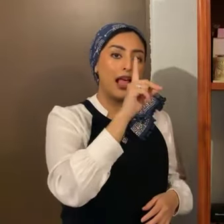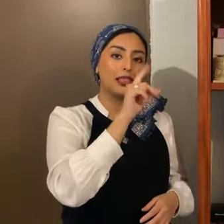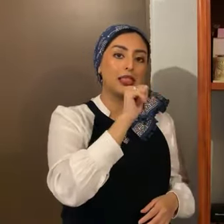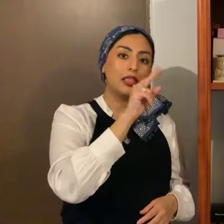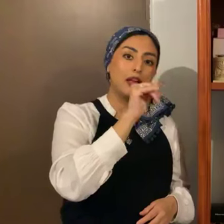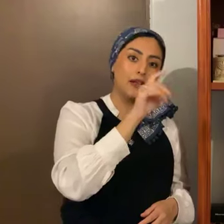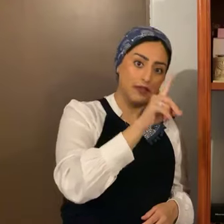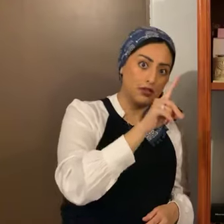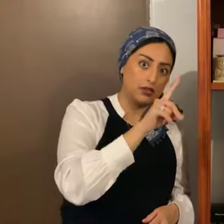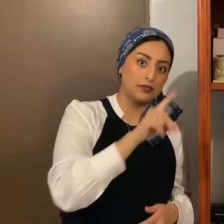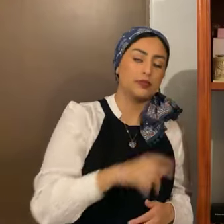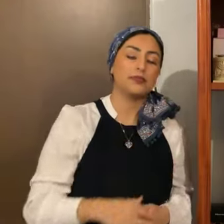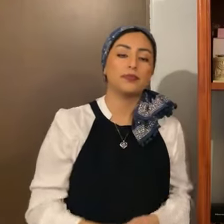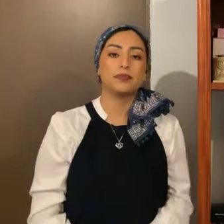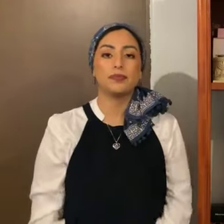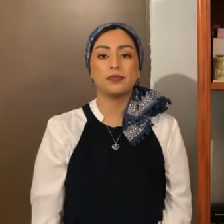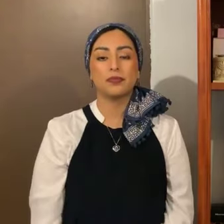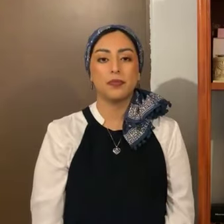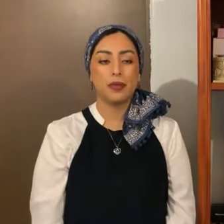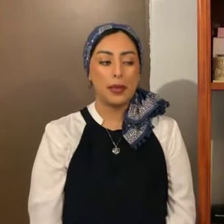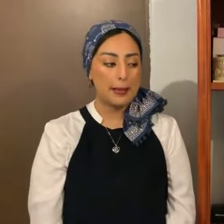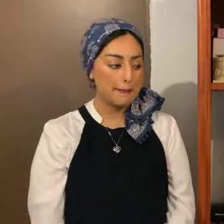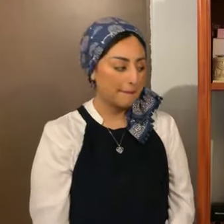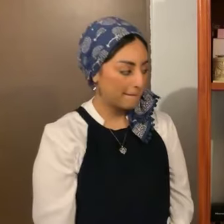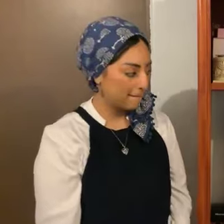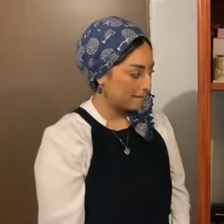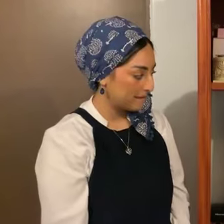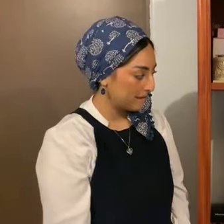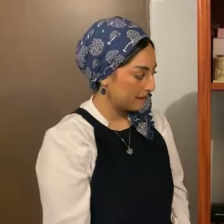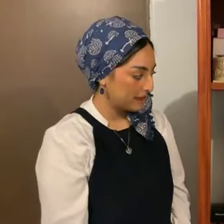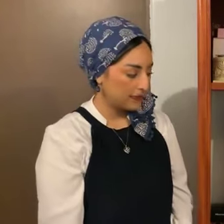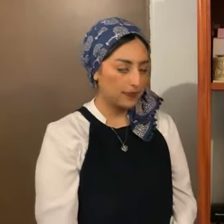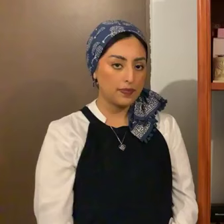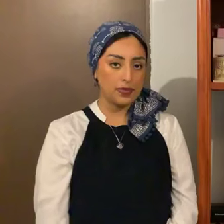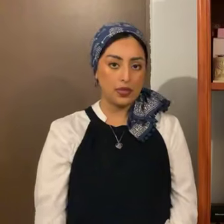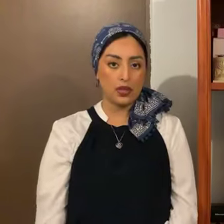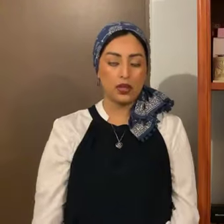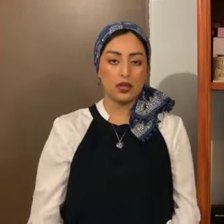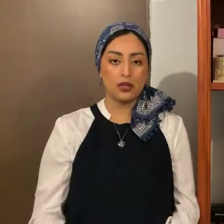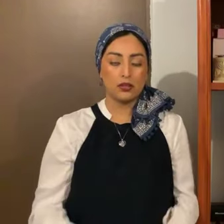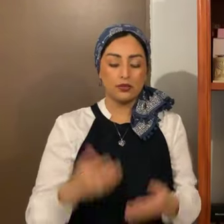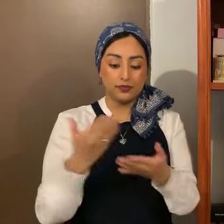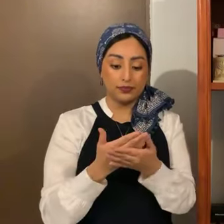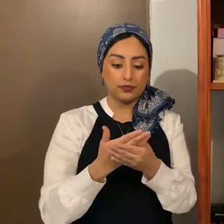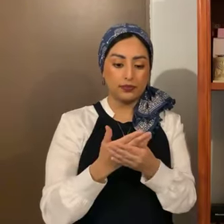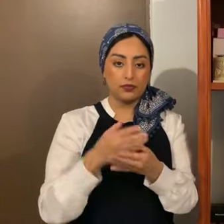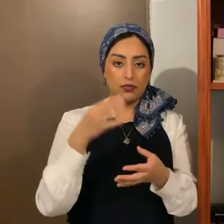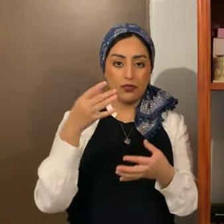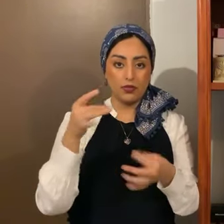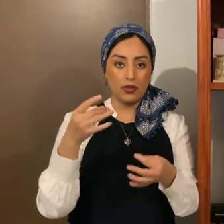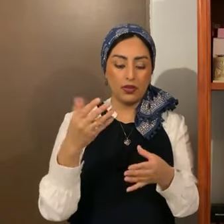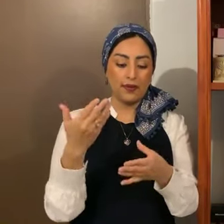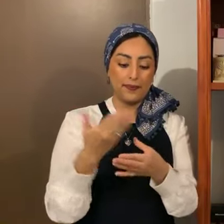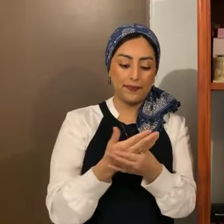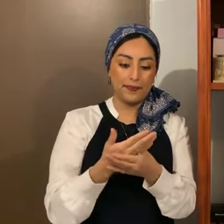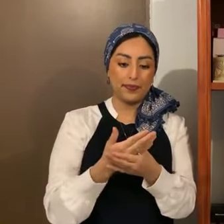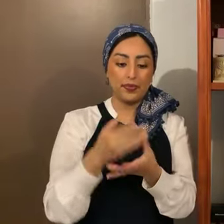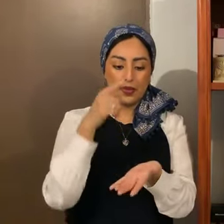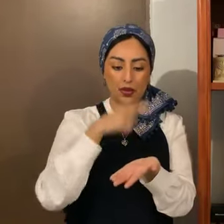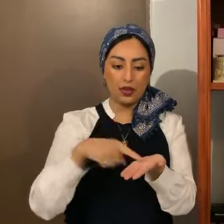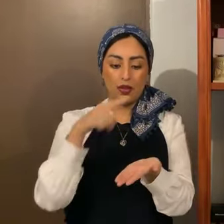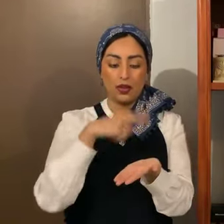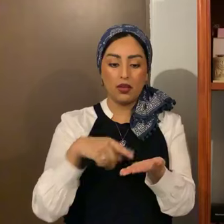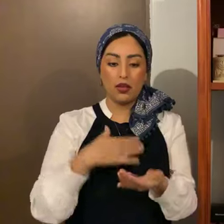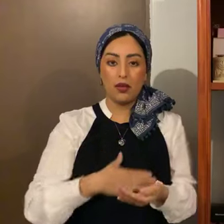Z-I-F, eso ya lo hemos ministrado, pero pónganle una hojita ahí para que ustedes vean que el salmo en eso se basa. Y